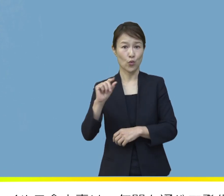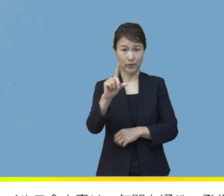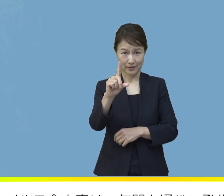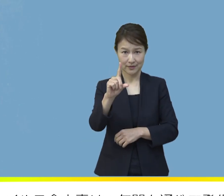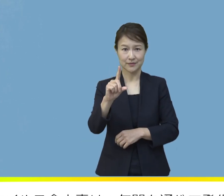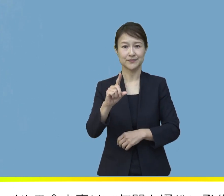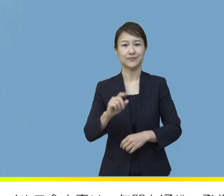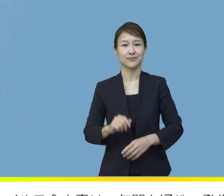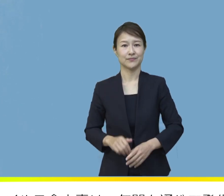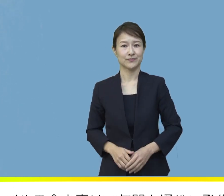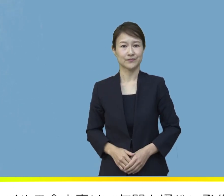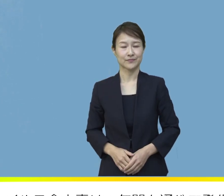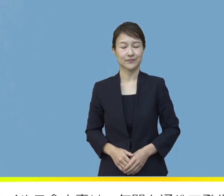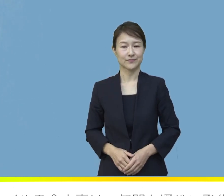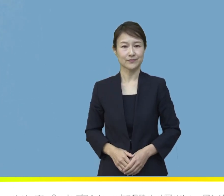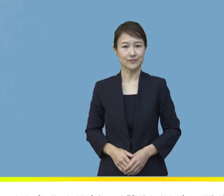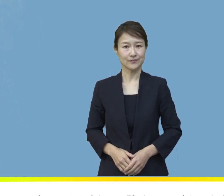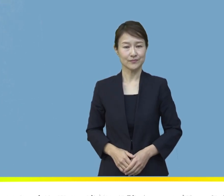します